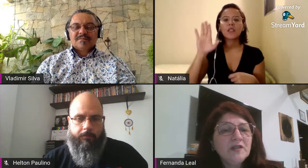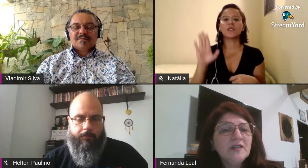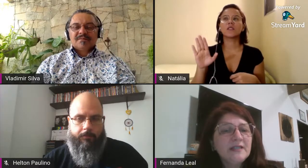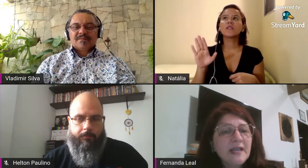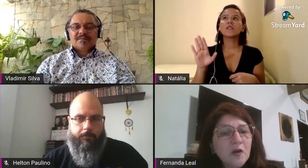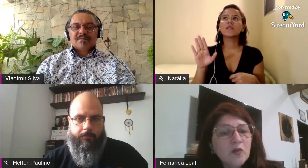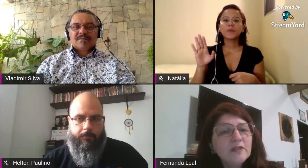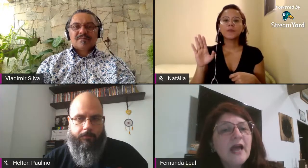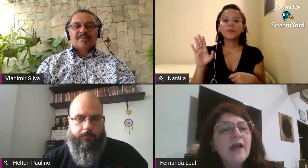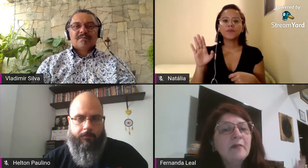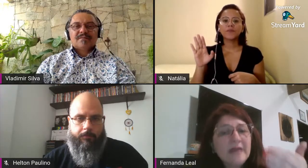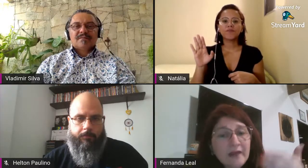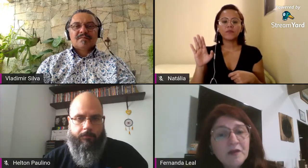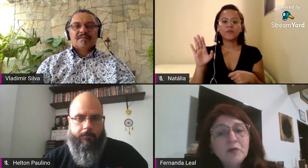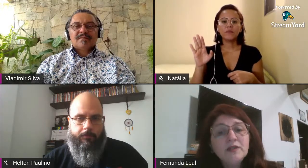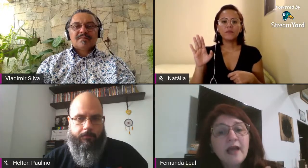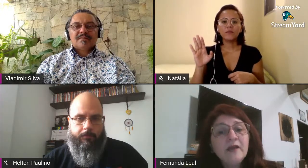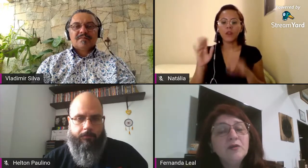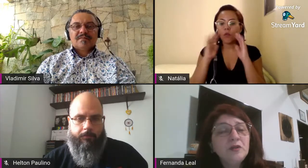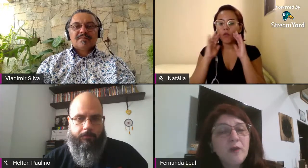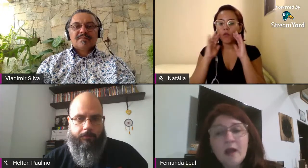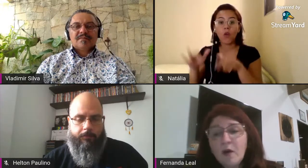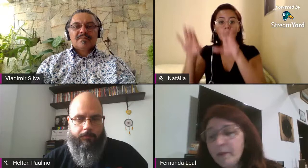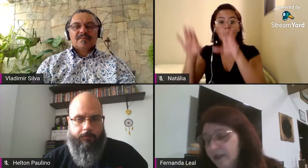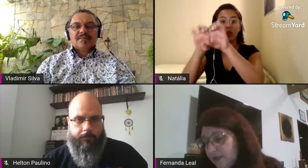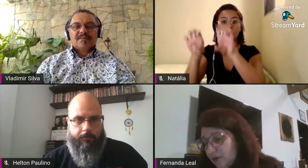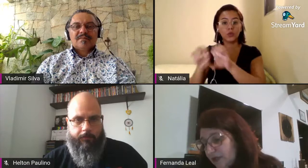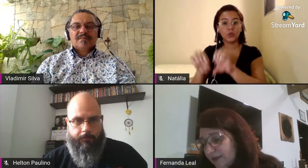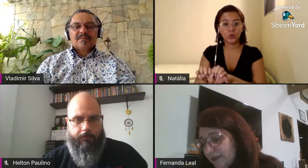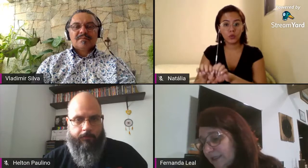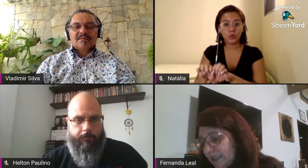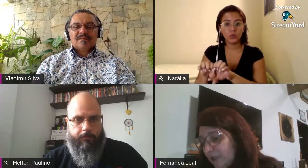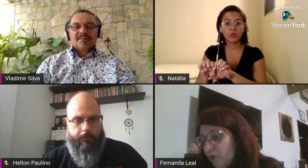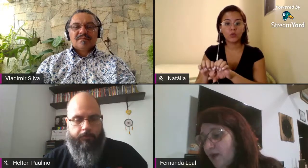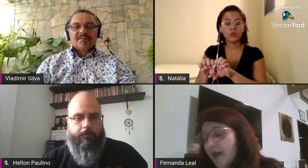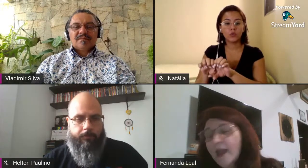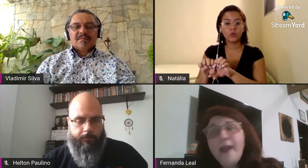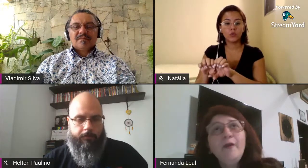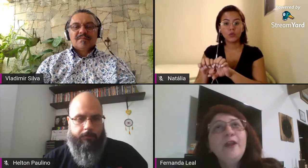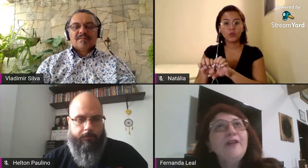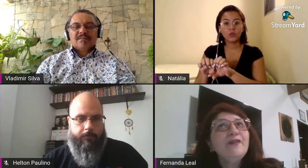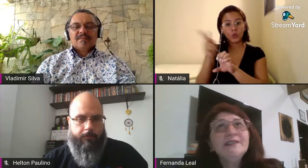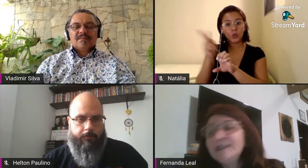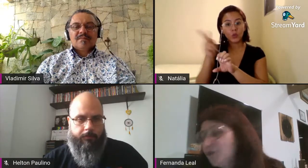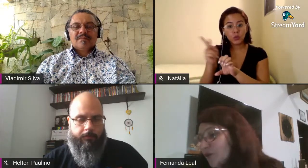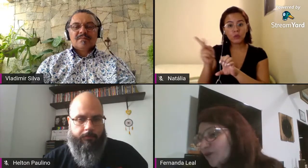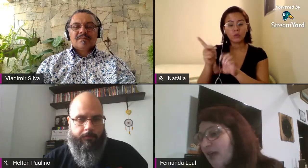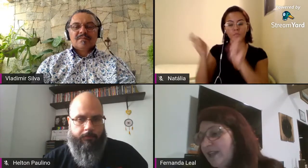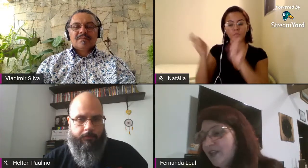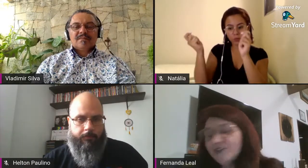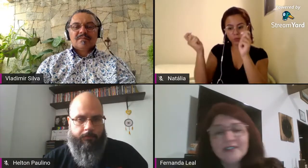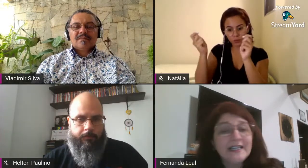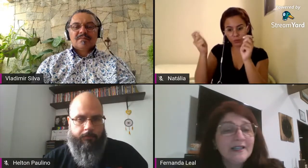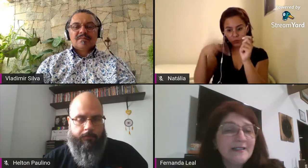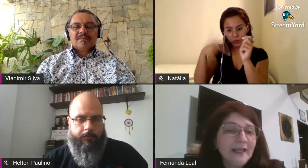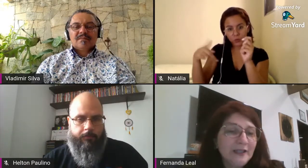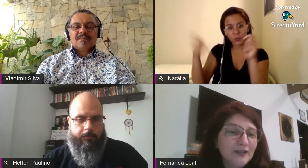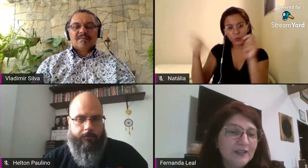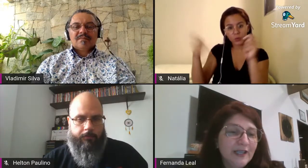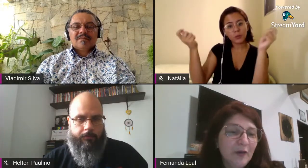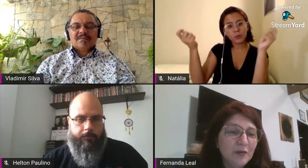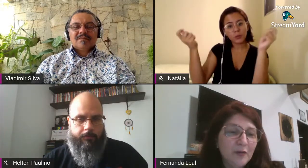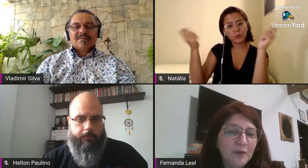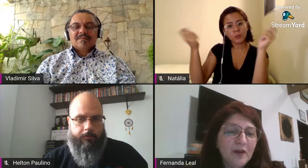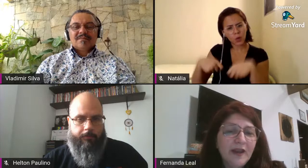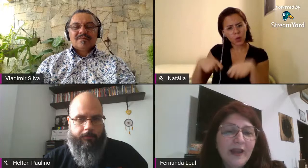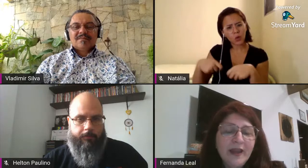é uma coisa que vocês têm que contar, devem contar e continuar cobrando nesse sentido. Eu queria fazer, de todos os artistas, grandes artistas